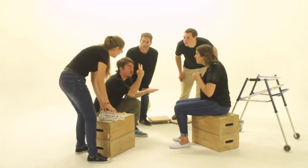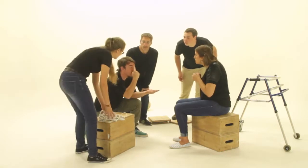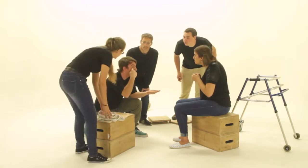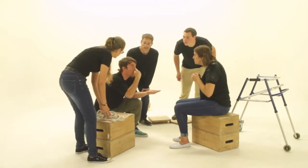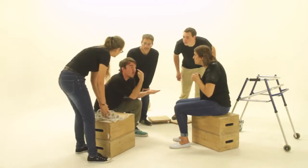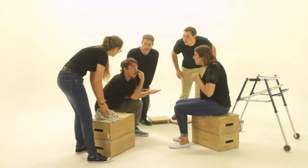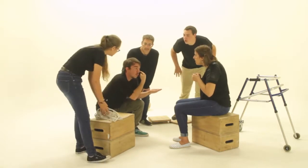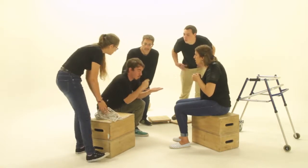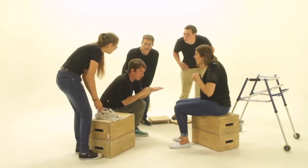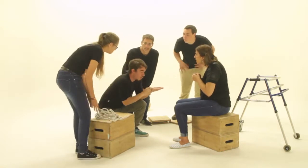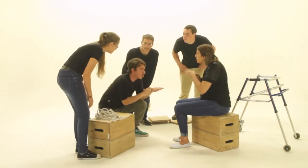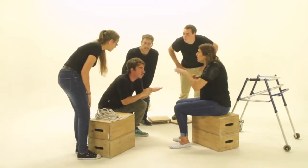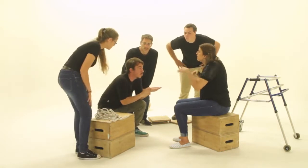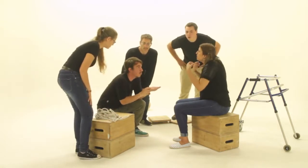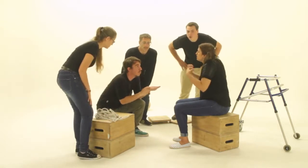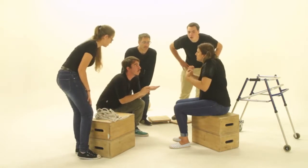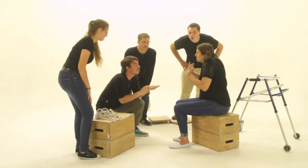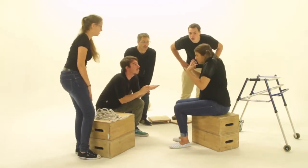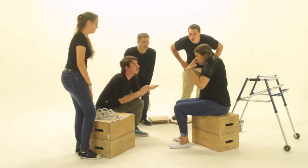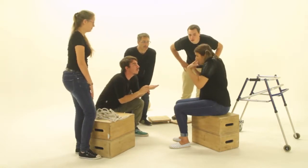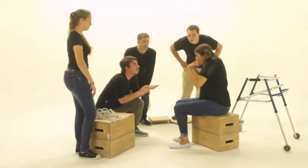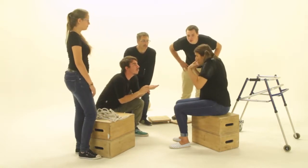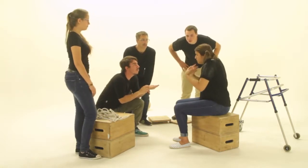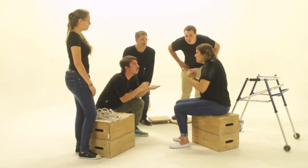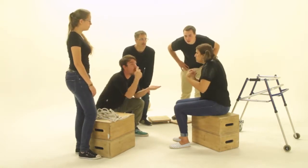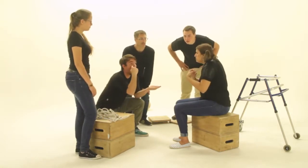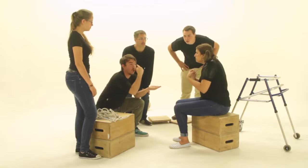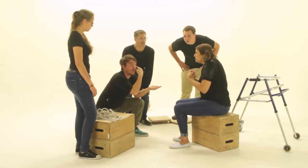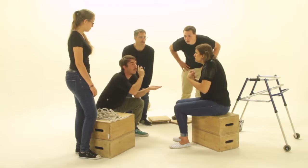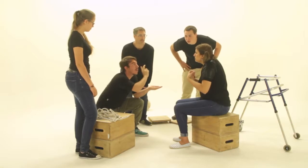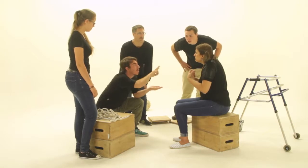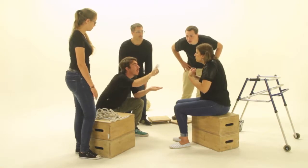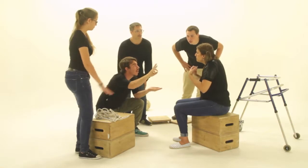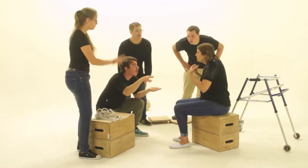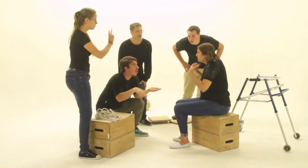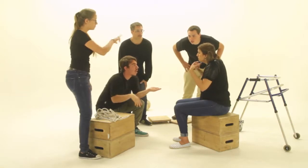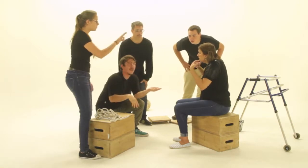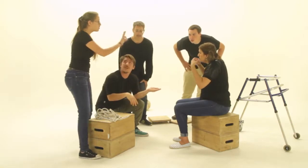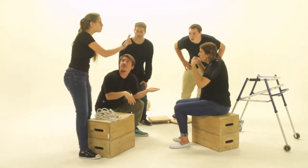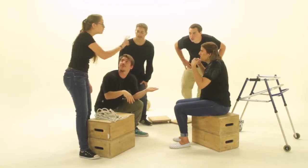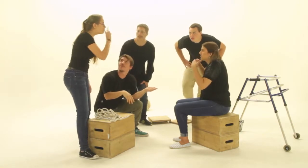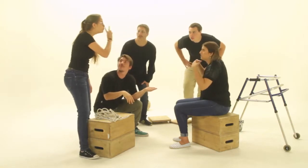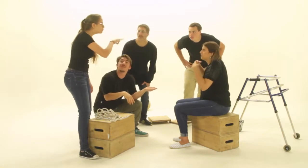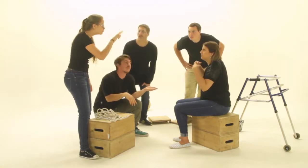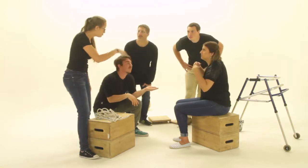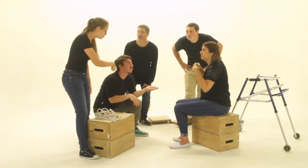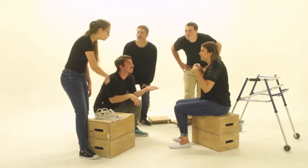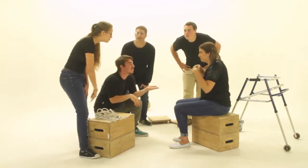Mirá, tiene dos ojos. ¿Qué? ¿Dos ojos? ¿Cómo dos ojos? Sí, dos ojos. Tiene dos ojos. Dos ojos y dos